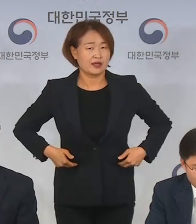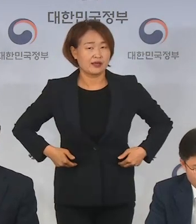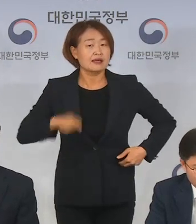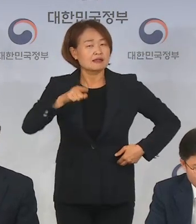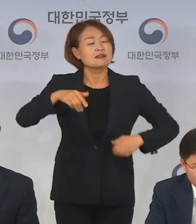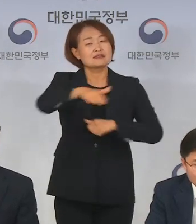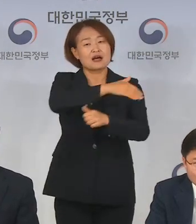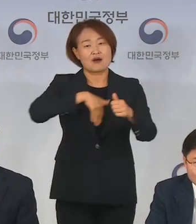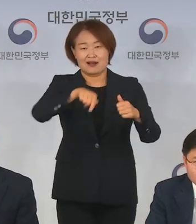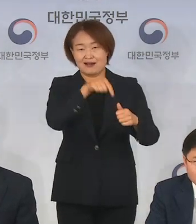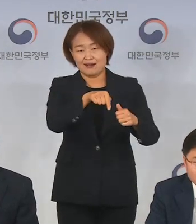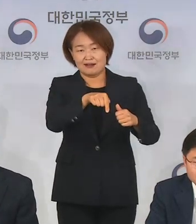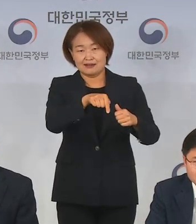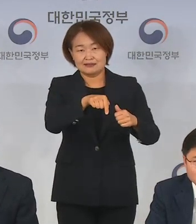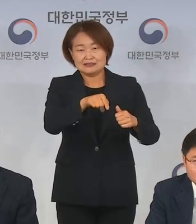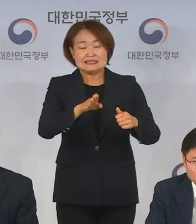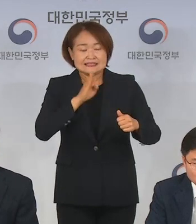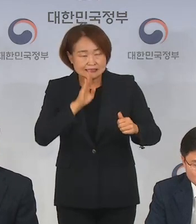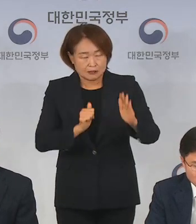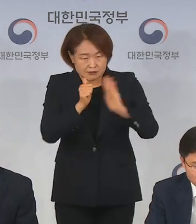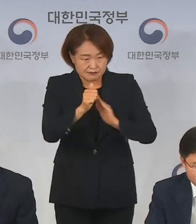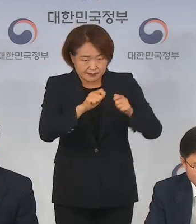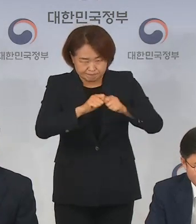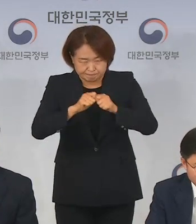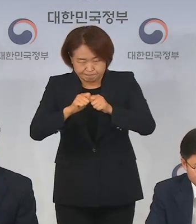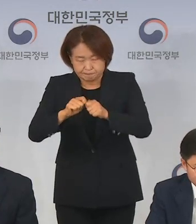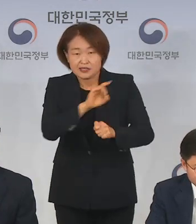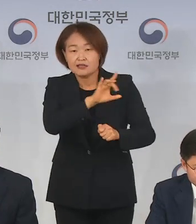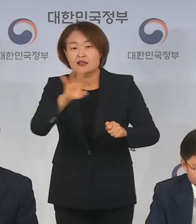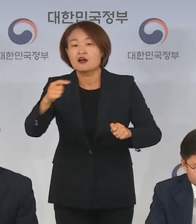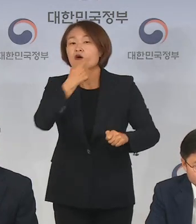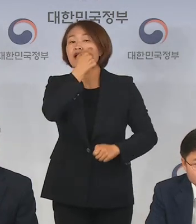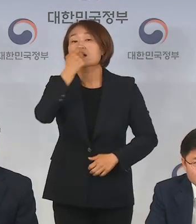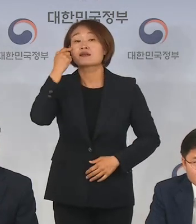중심으로 꼼꼼히 살펴보도록 하겠습니다.